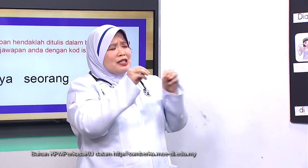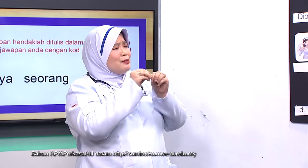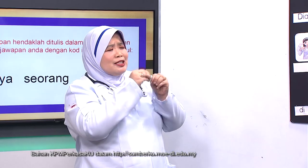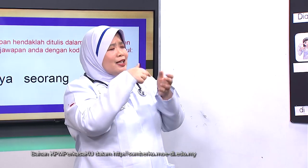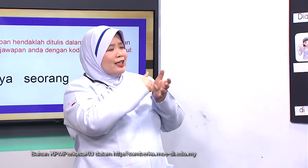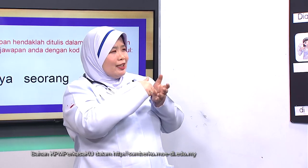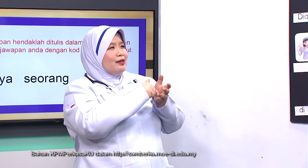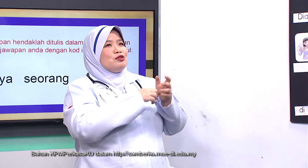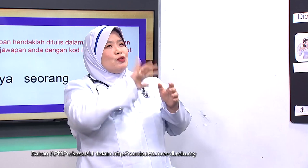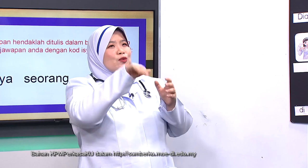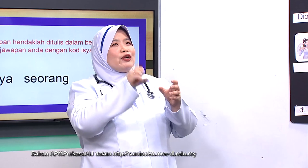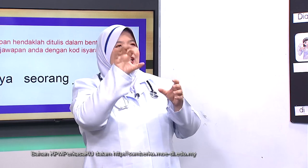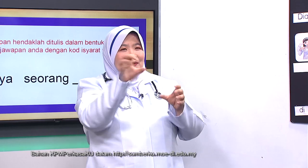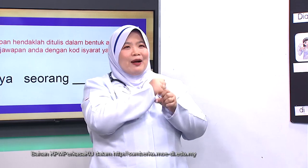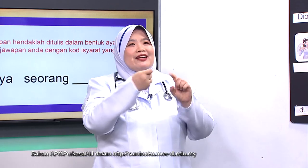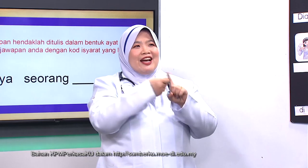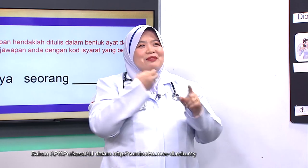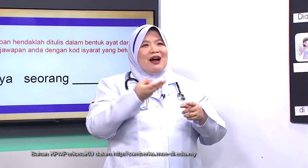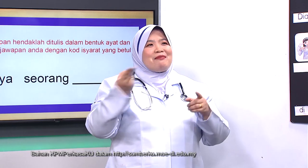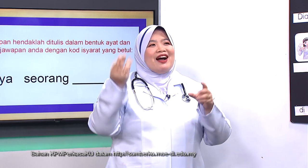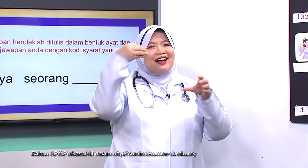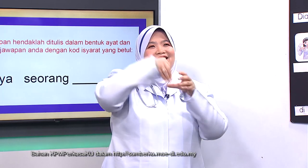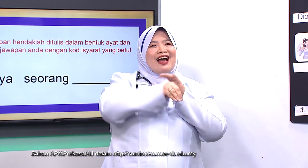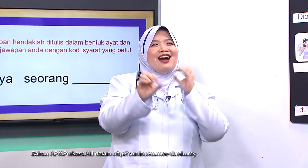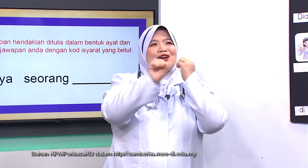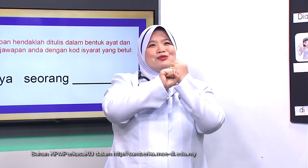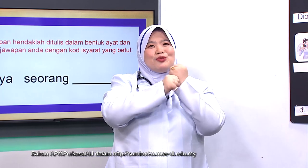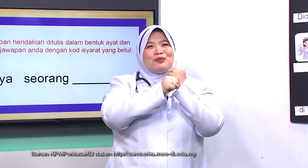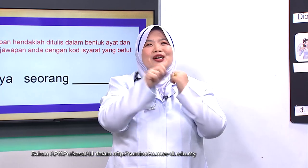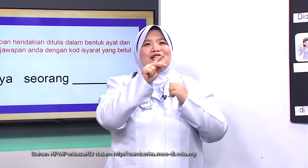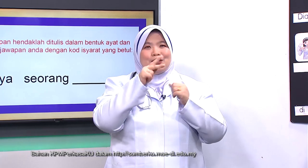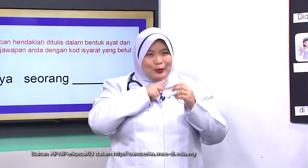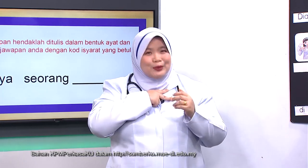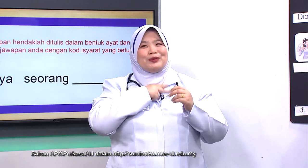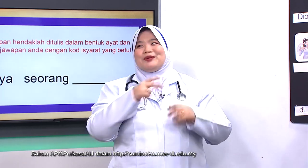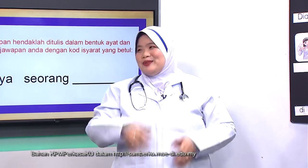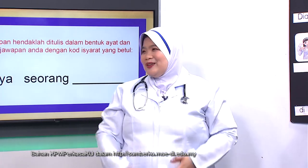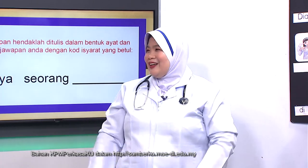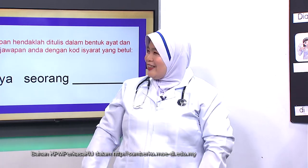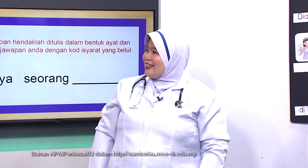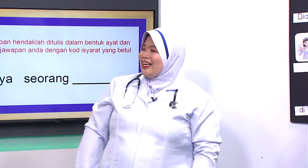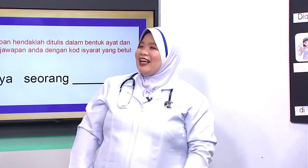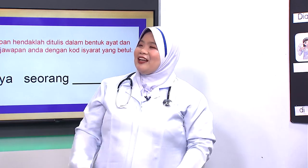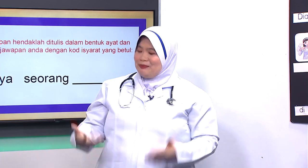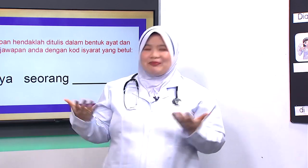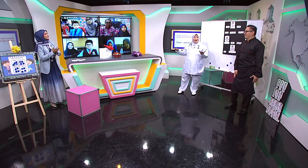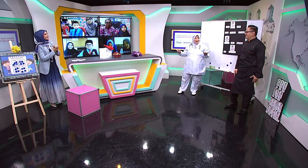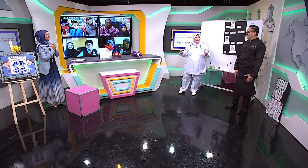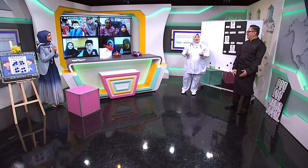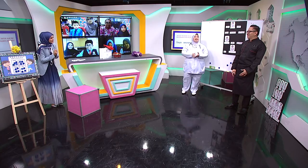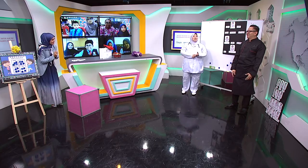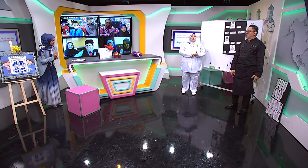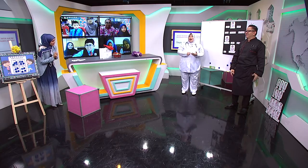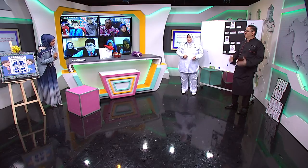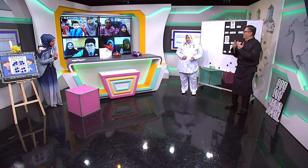Dan macam-macam lagi. Semua boleh dapat dari bahan-bahan dalam sumberku. Ya, baik. Terima